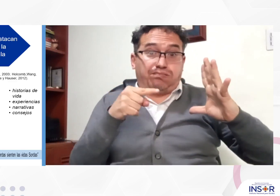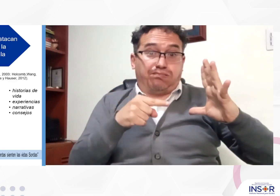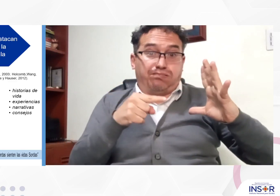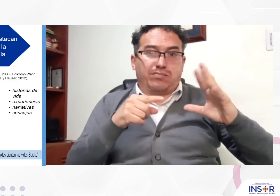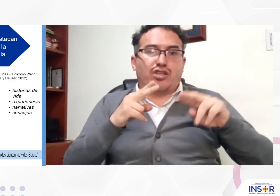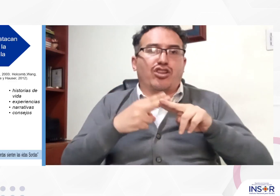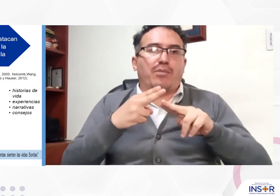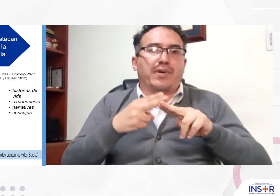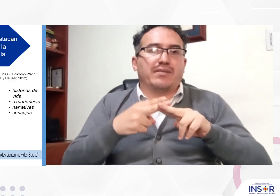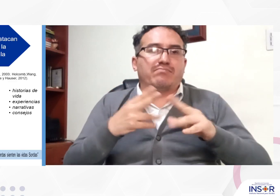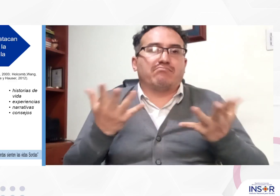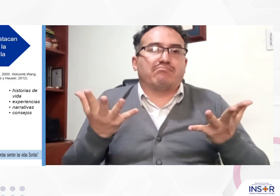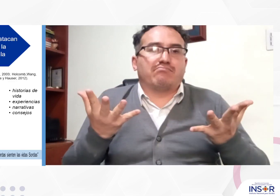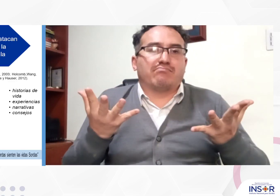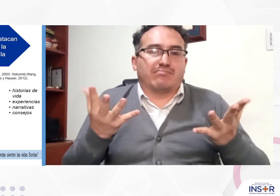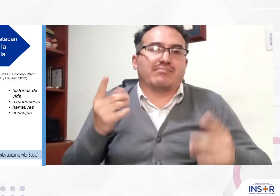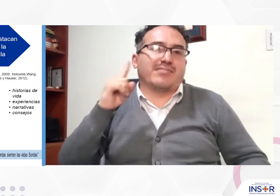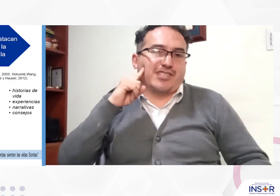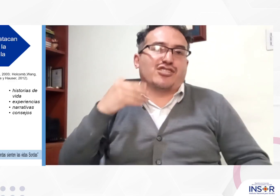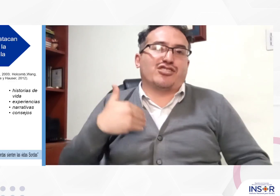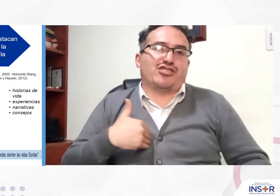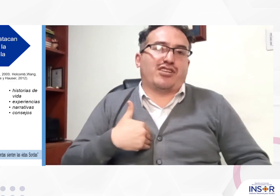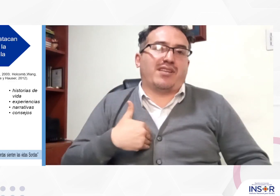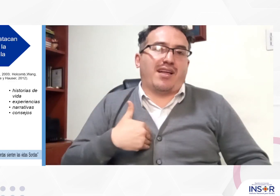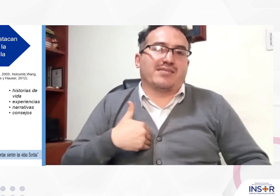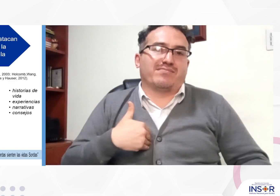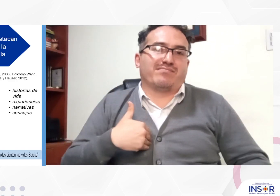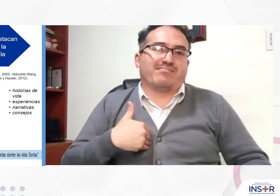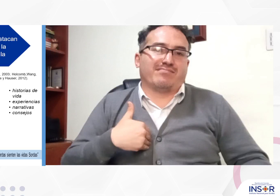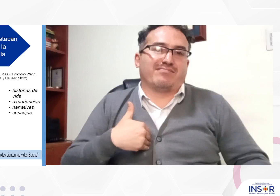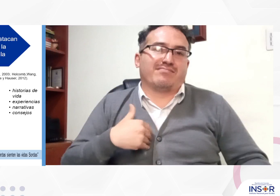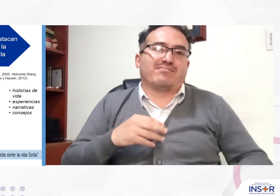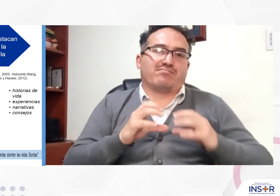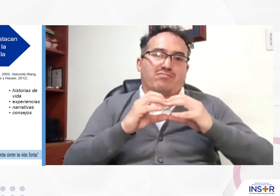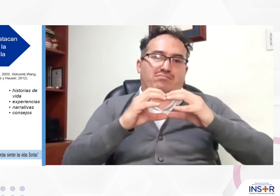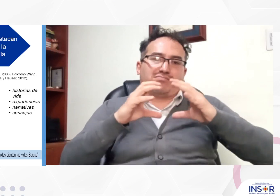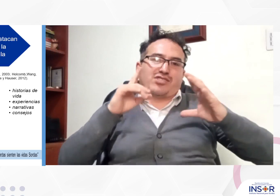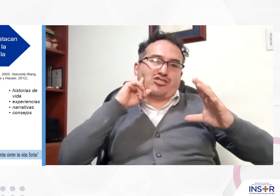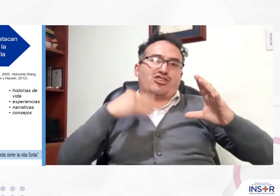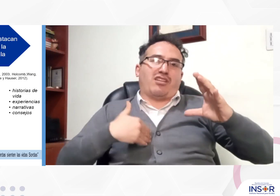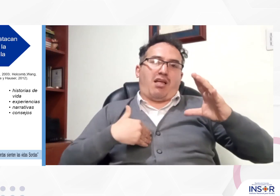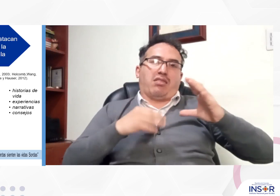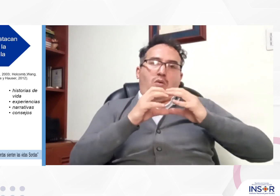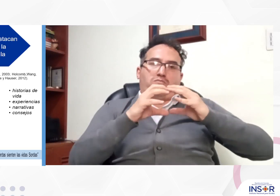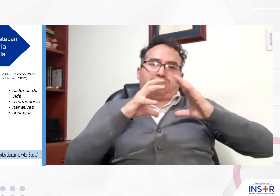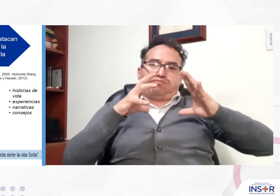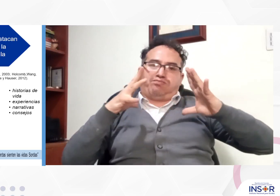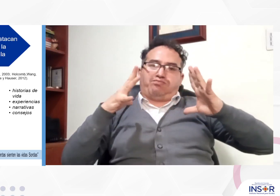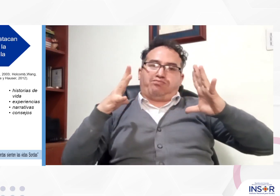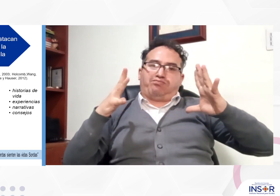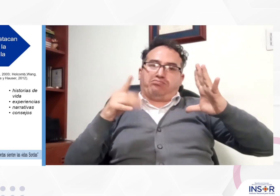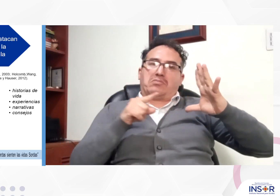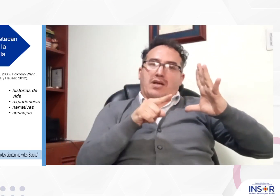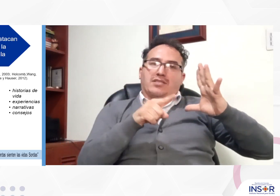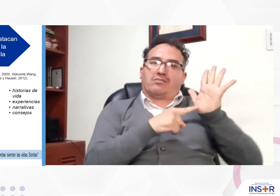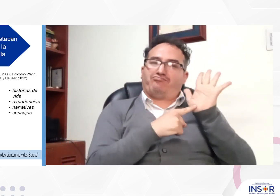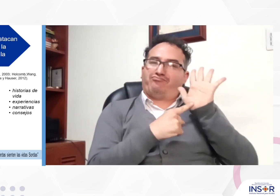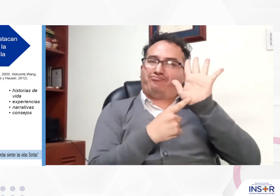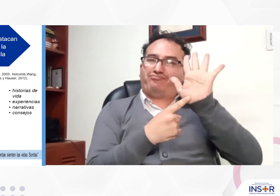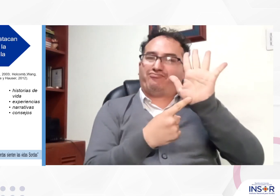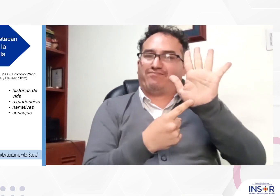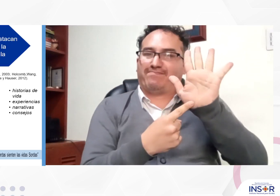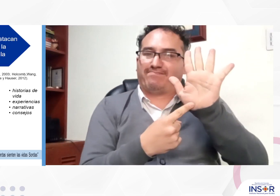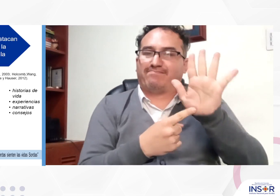nivel ya de ese esquema poliédrico pues hablamos de cómo se sitúa la sordidad, cómo